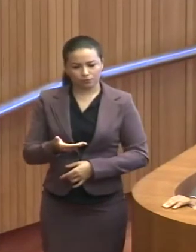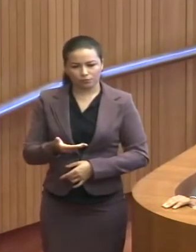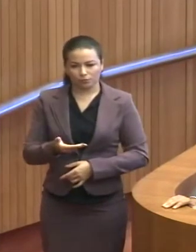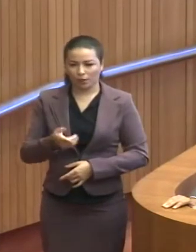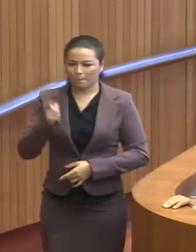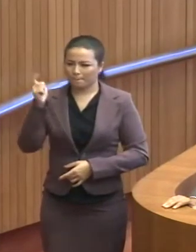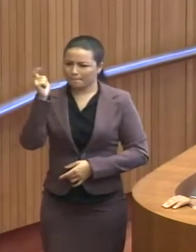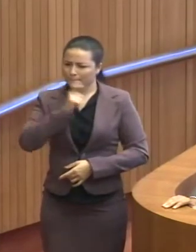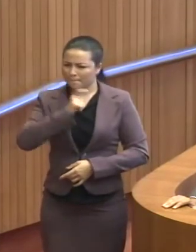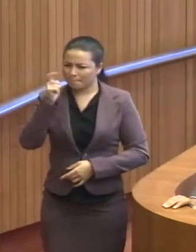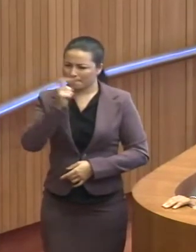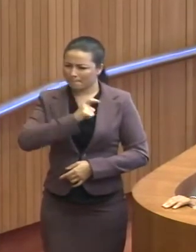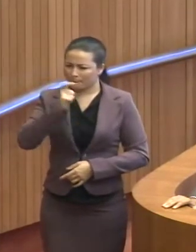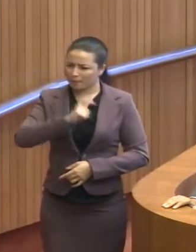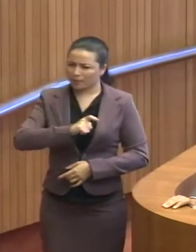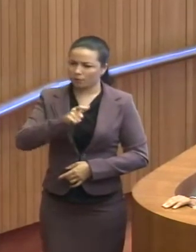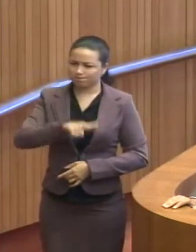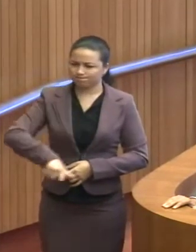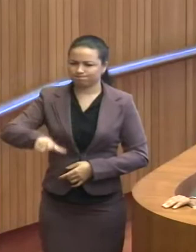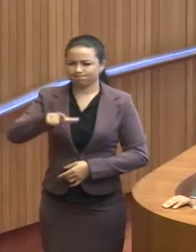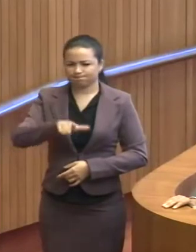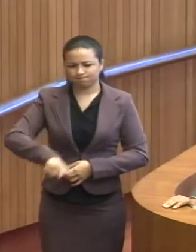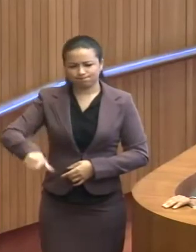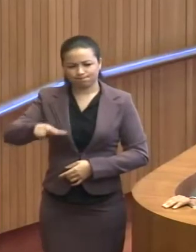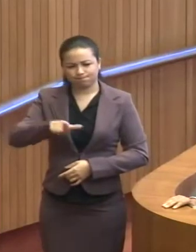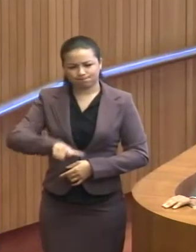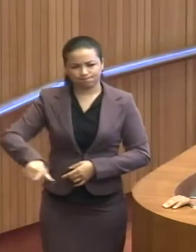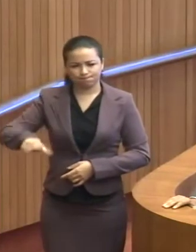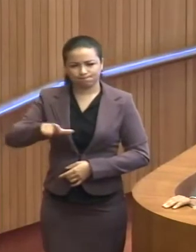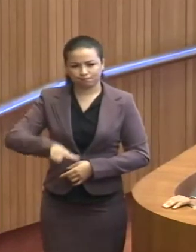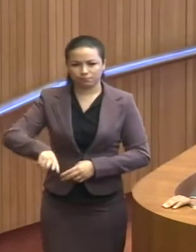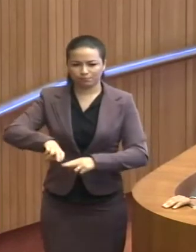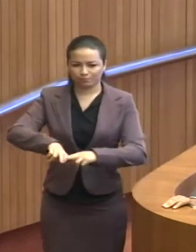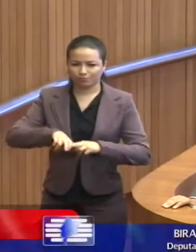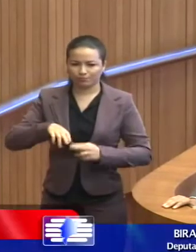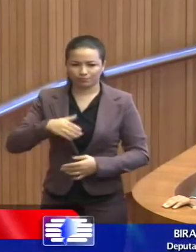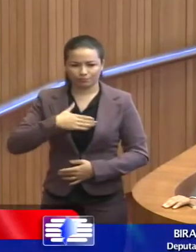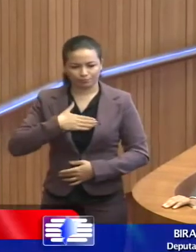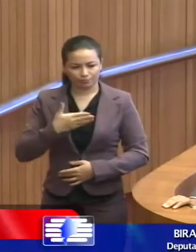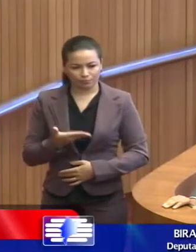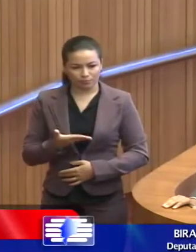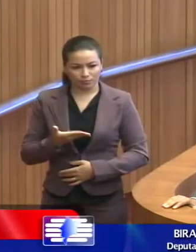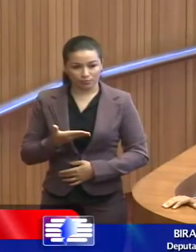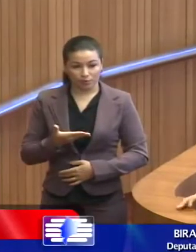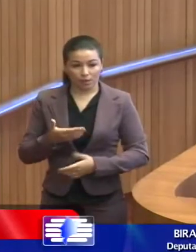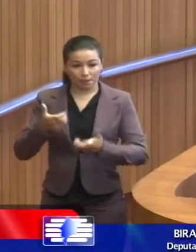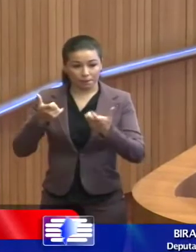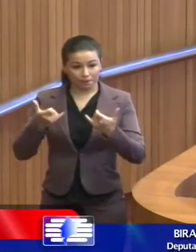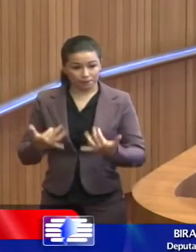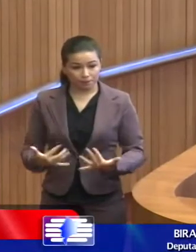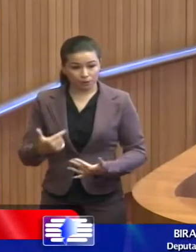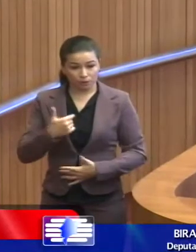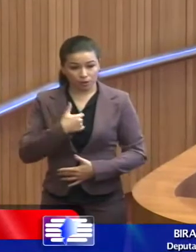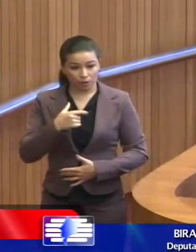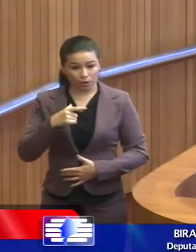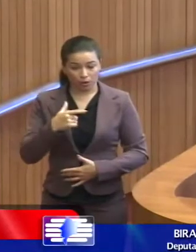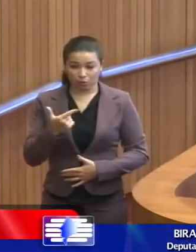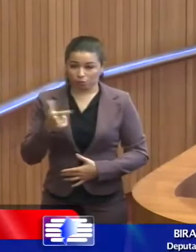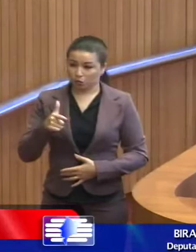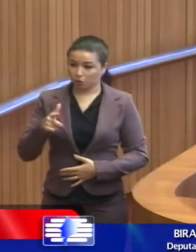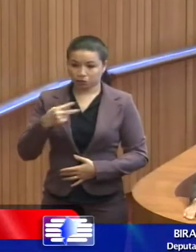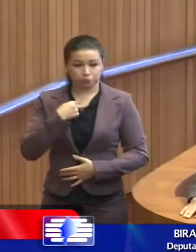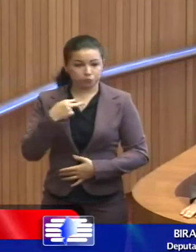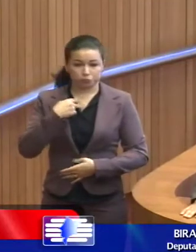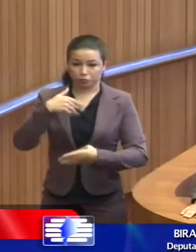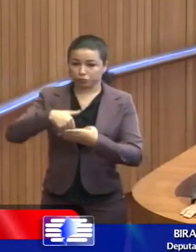de mentiras sistemáticas contra a minha pessoa. Disseram que eu estava